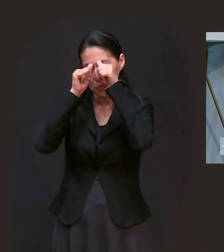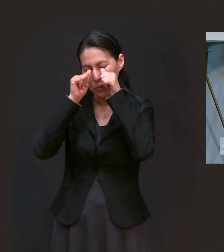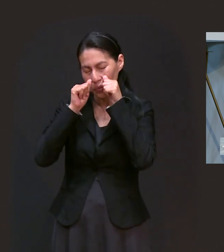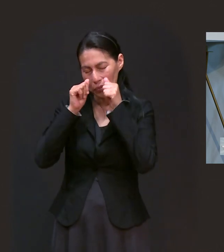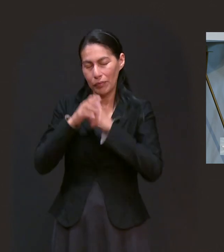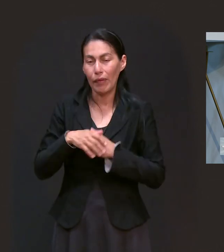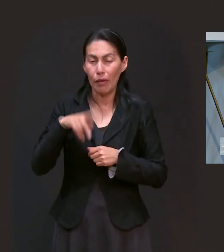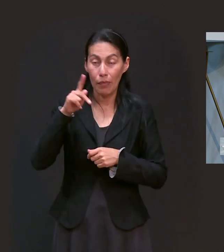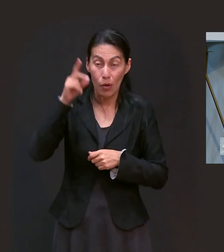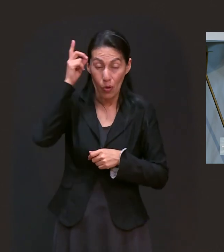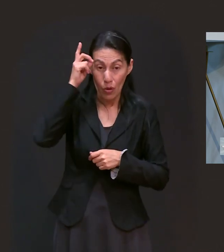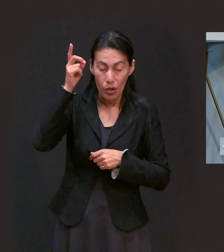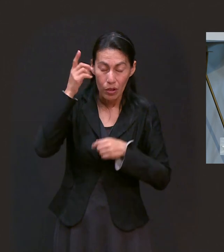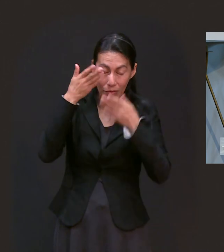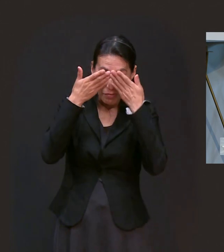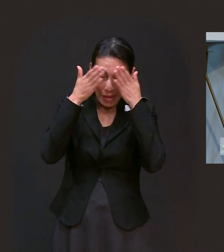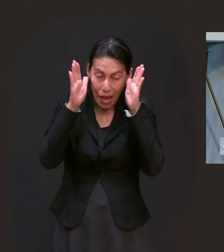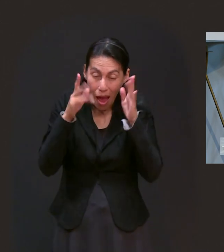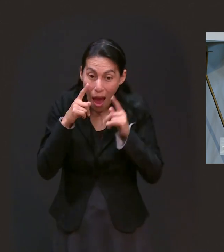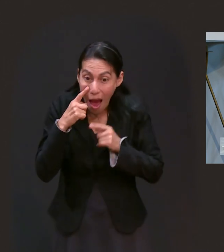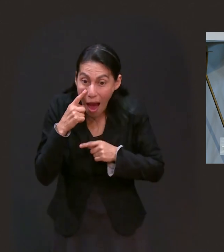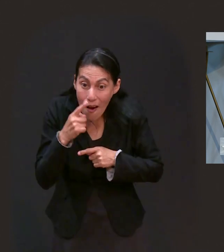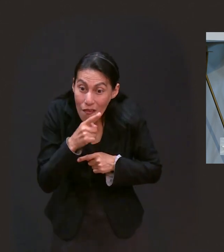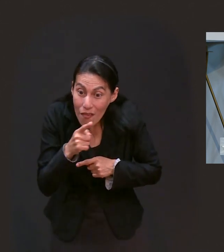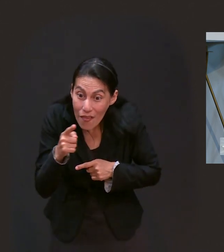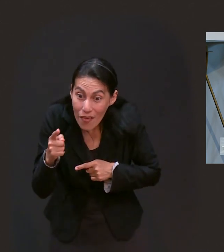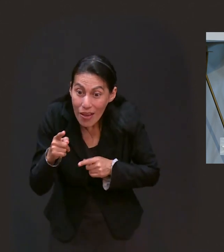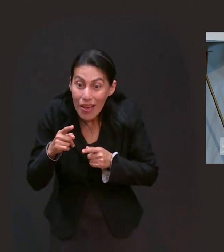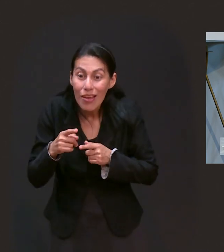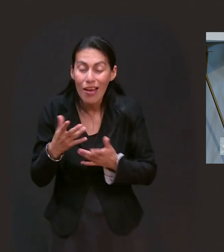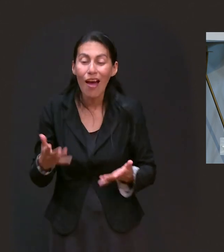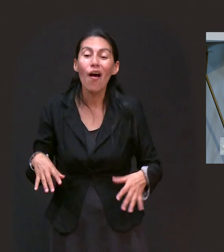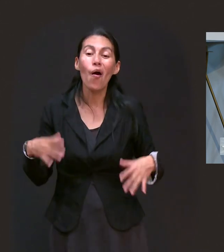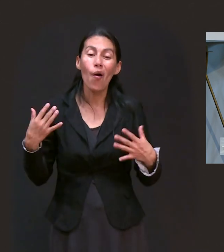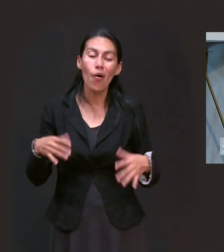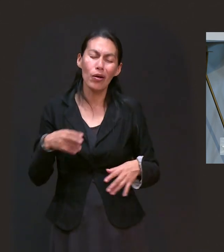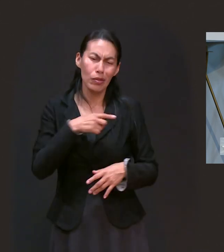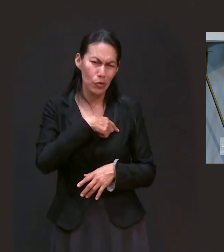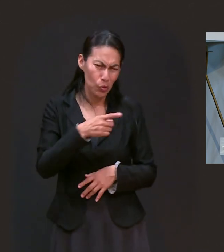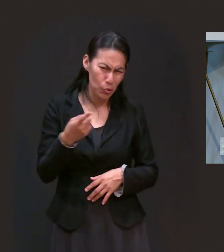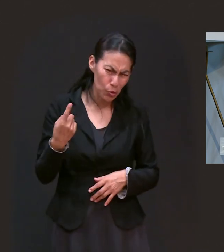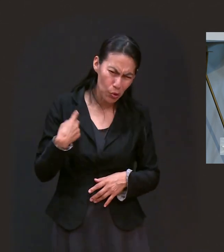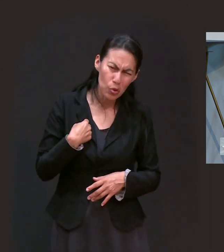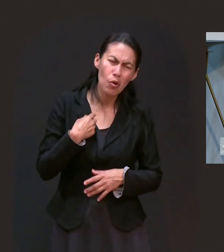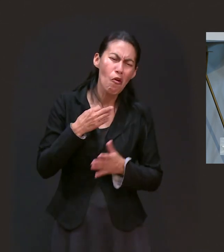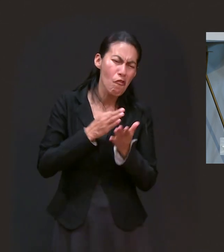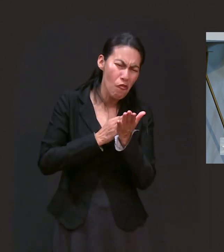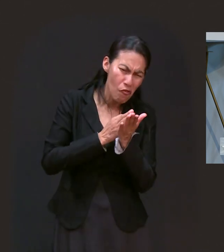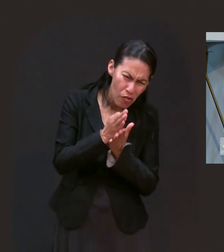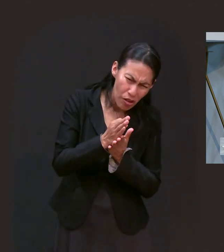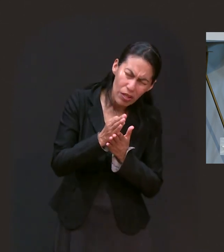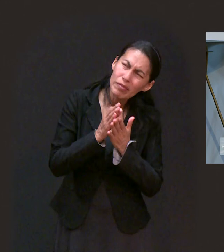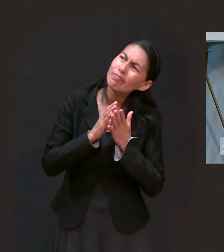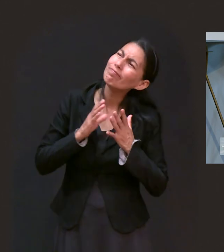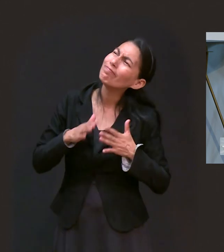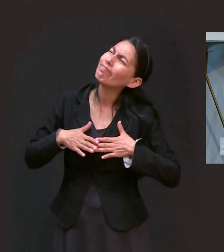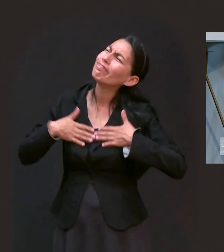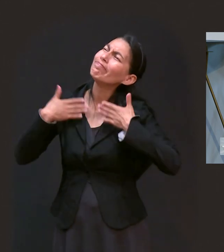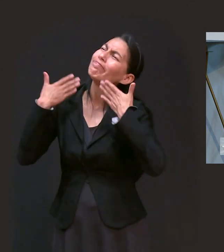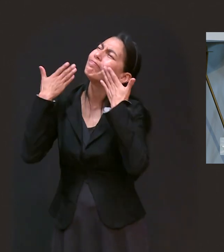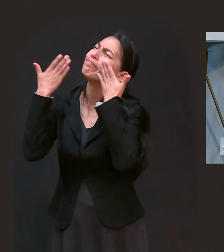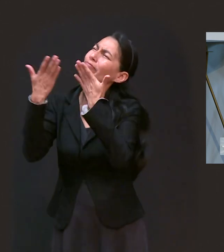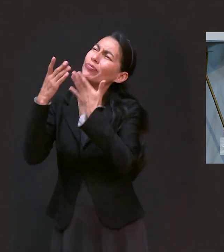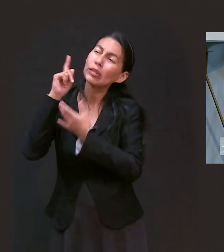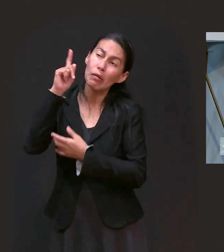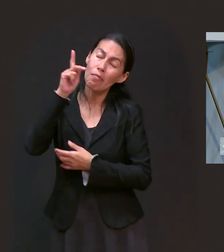oración y con súplica sincera directa al punto al grano como hijos que